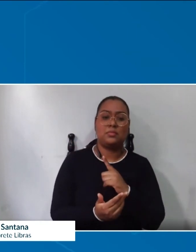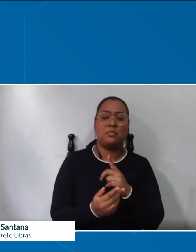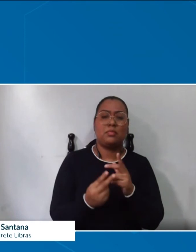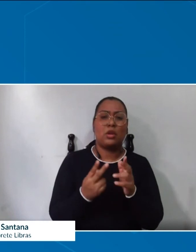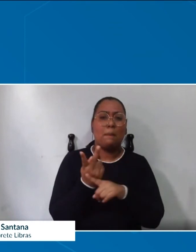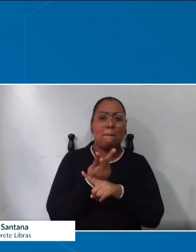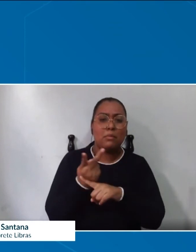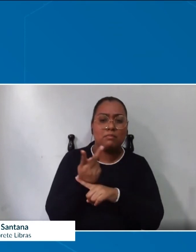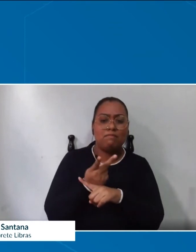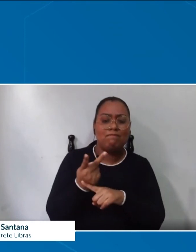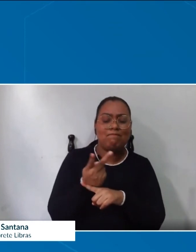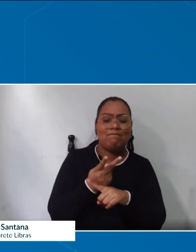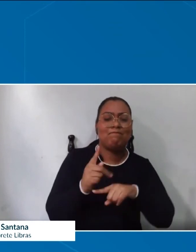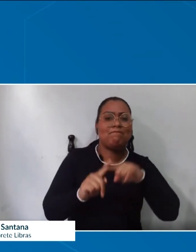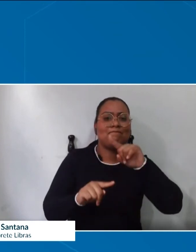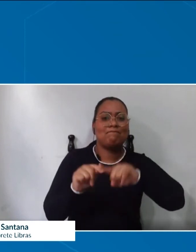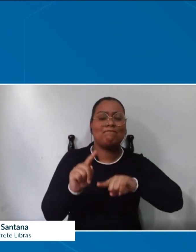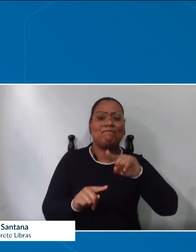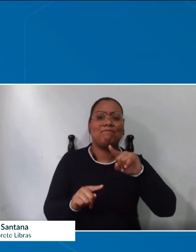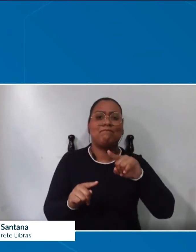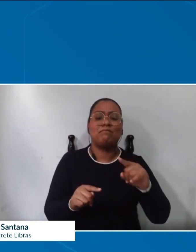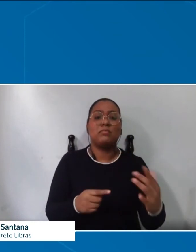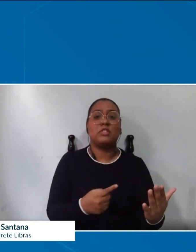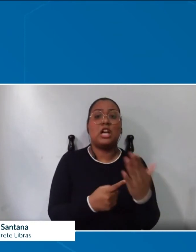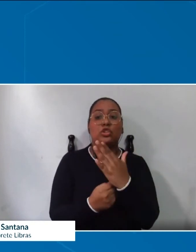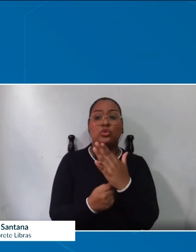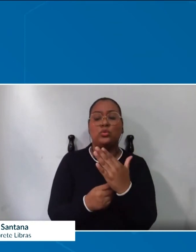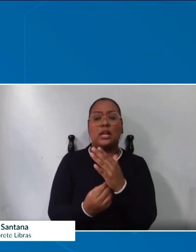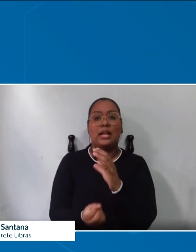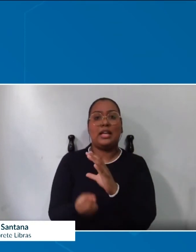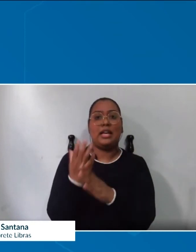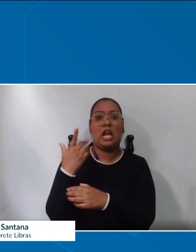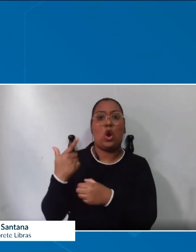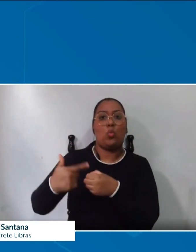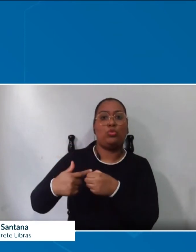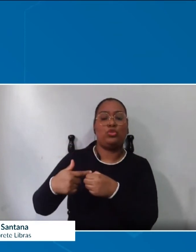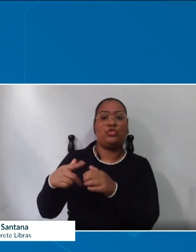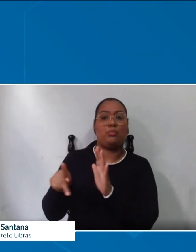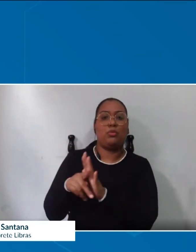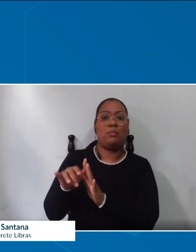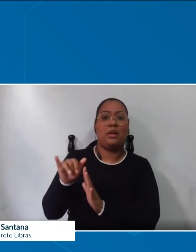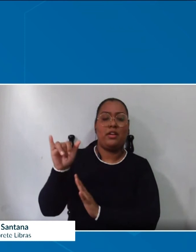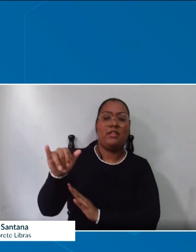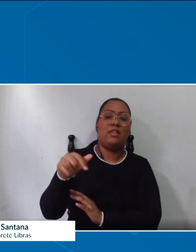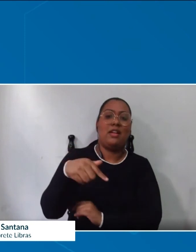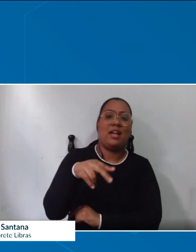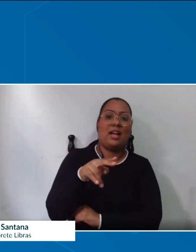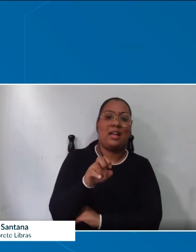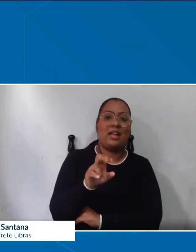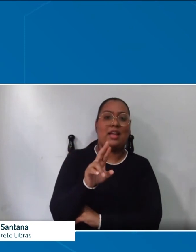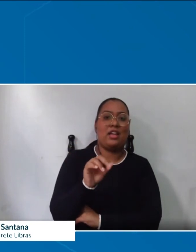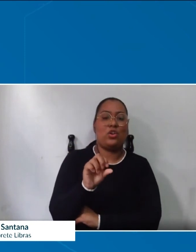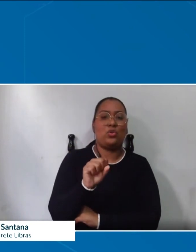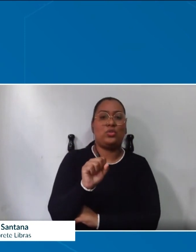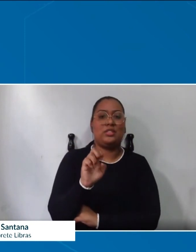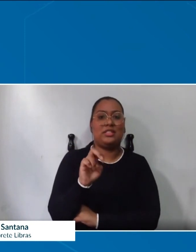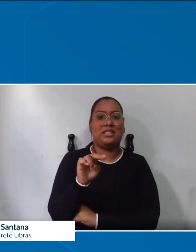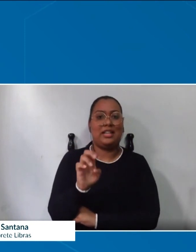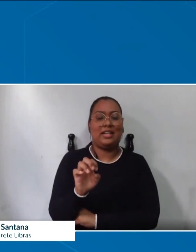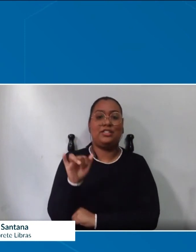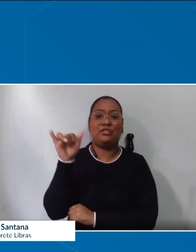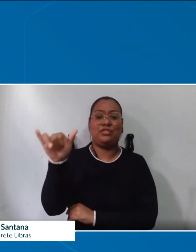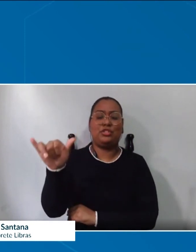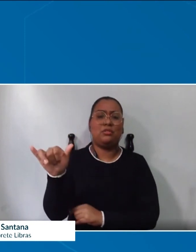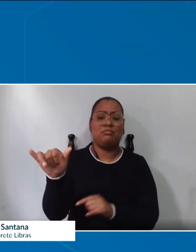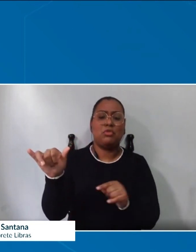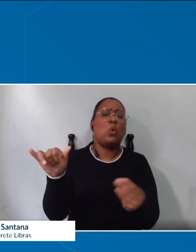produtos para combustíveis aeronáuticos, né? Como, por exemplo, o querosene de aviação. E isso a partir de